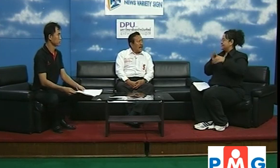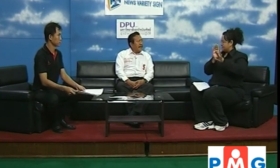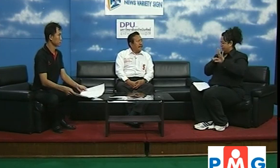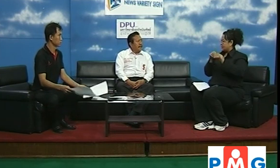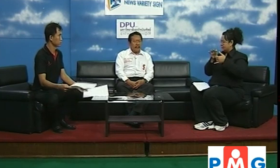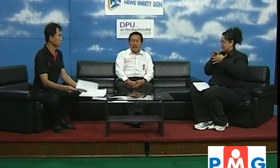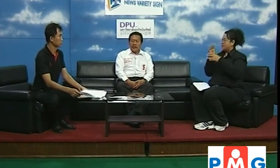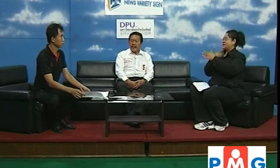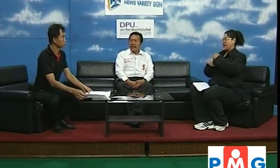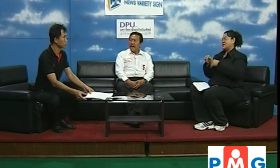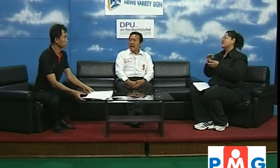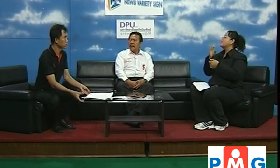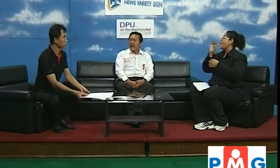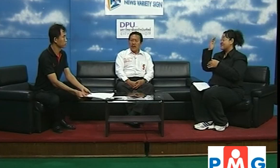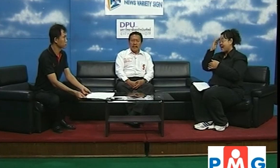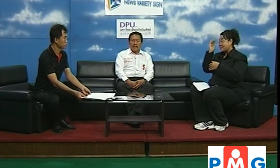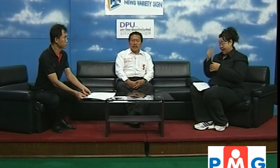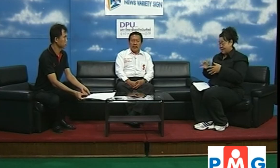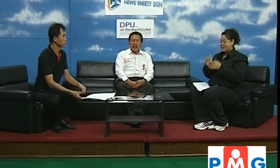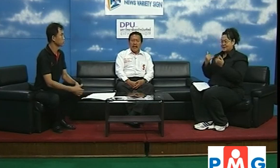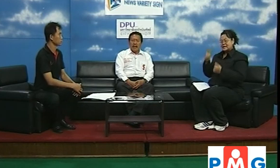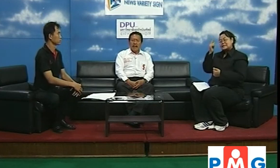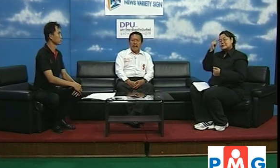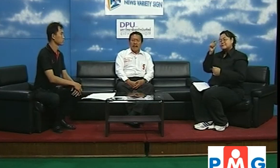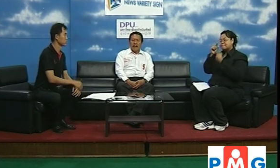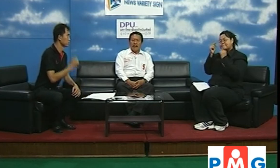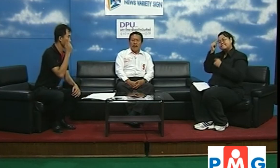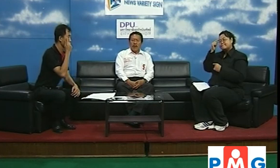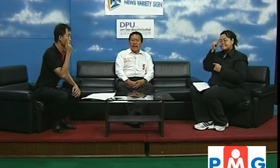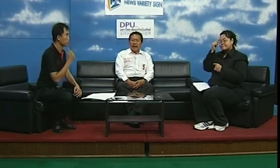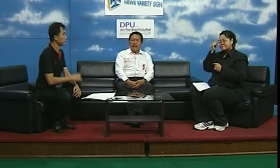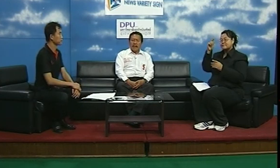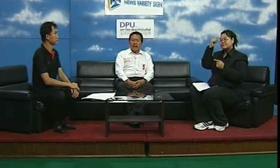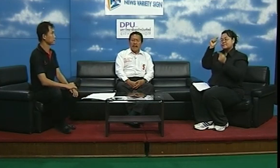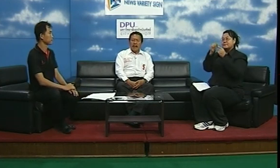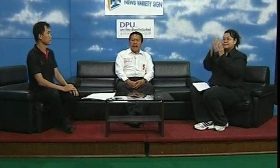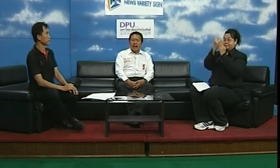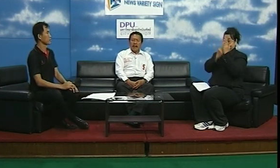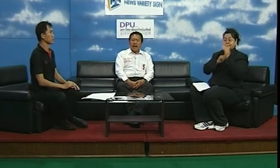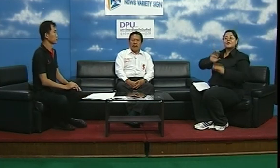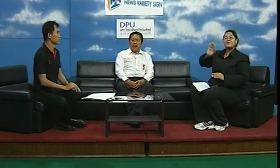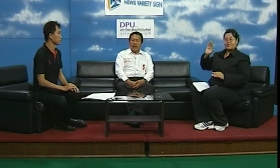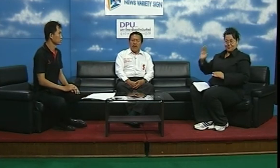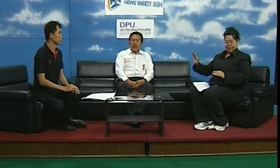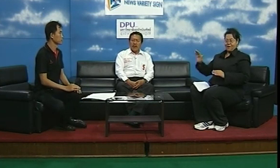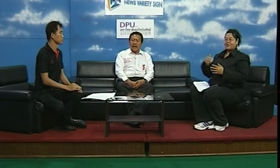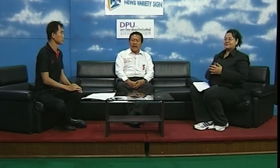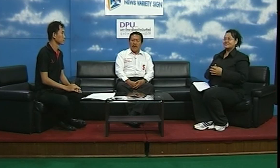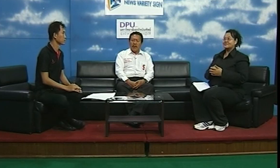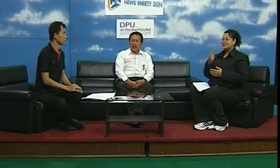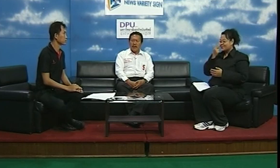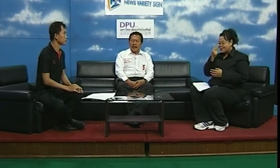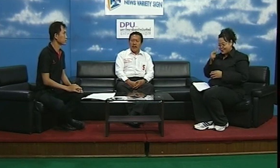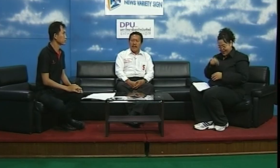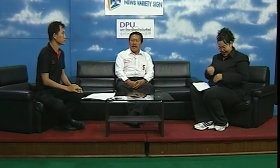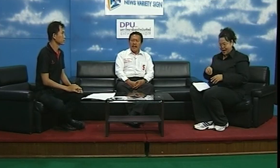คนพิการอยทผมเรียนใหทราบเพาฉนั้นผมคดว่านโยบายพกผมเนี่ยเอาจากวาผสมัก็พ